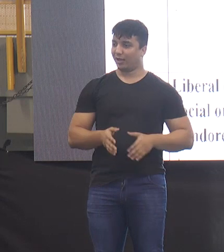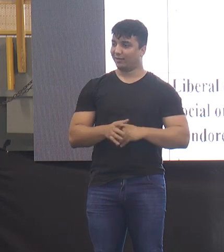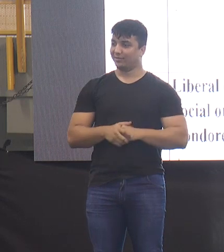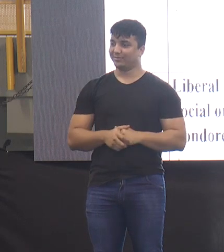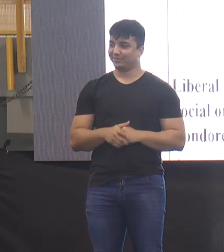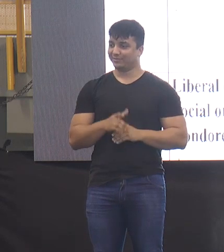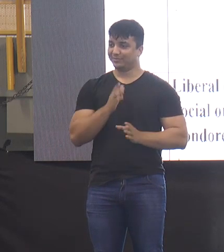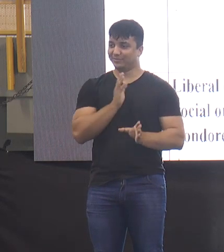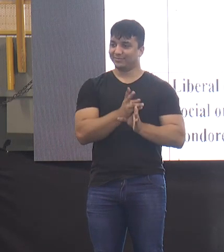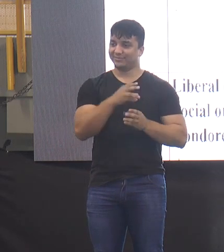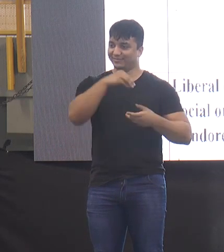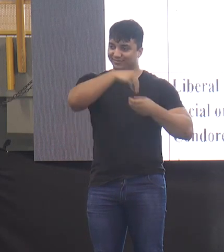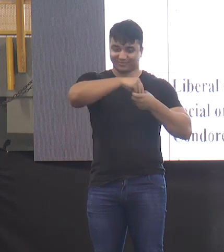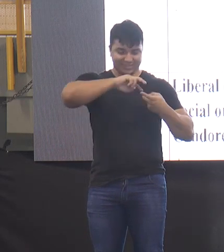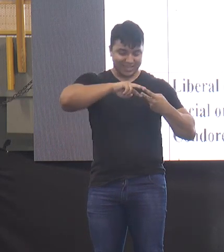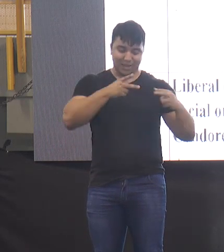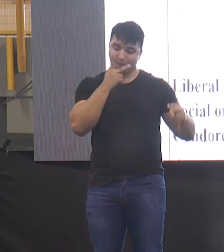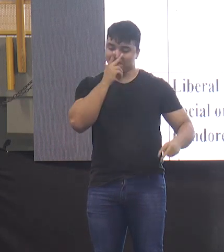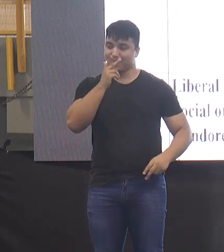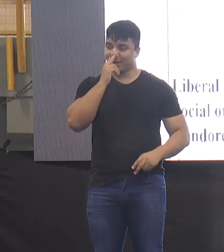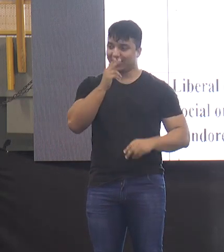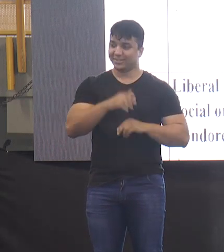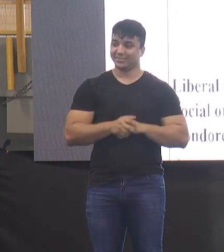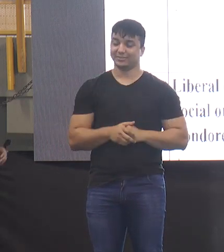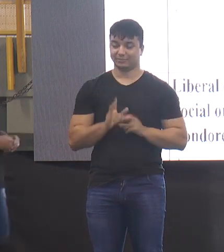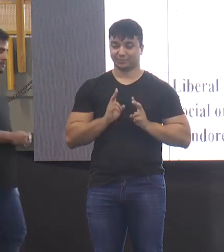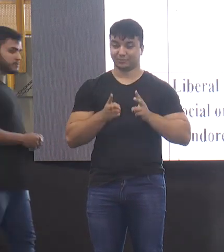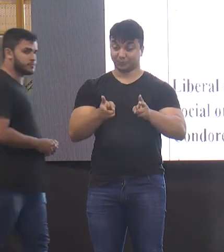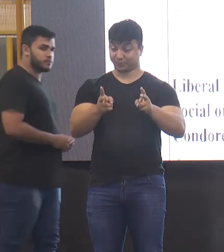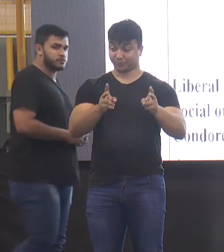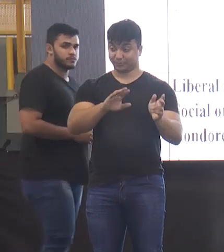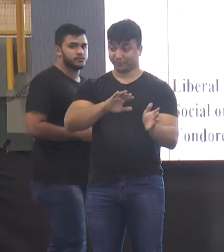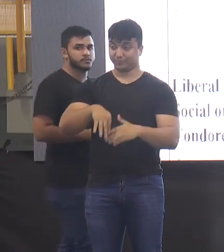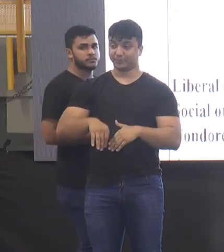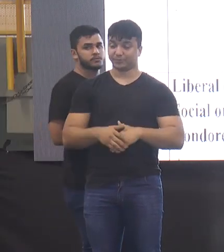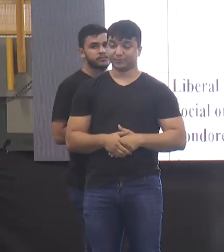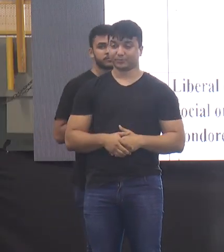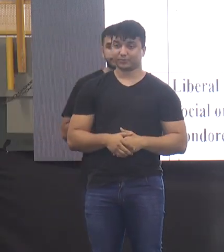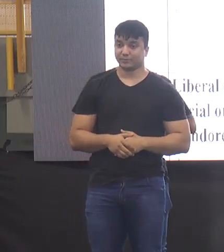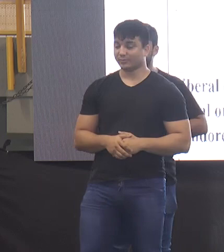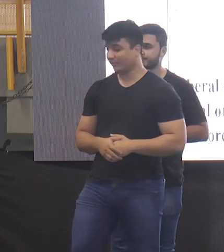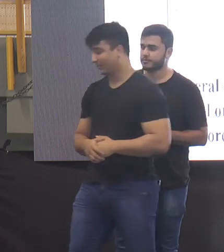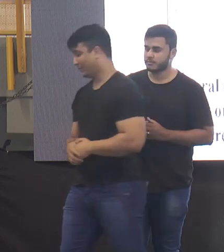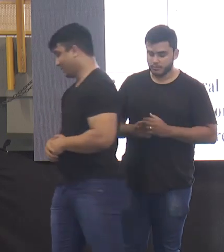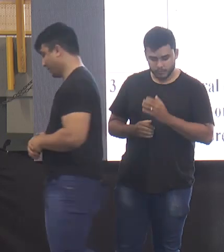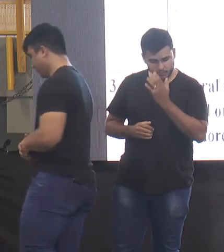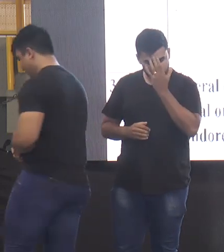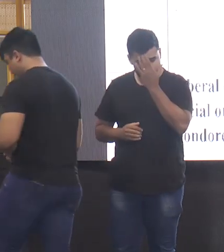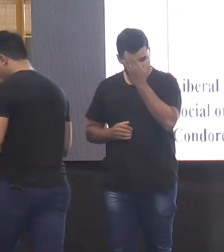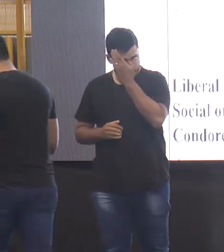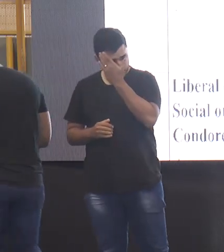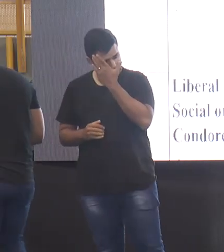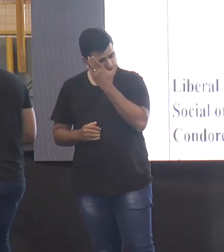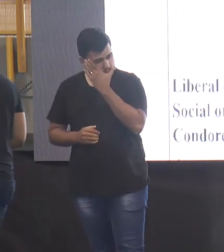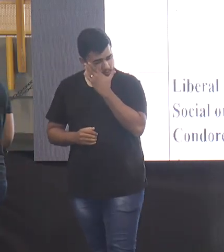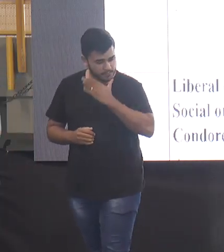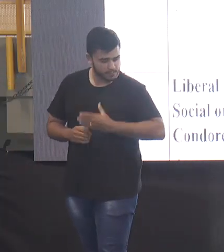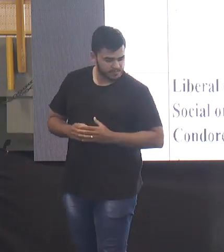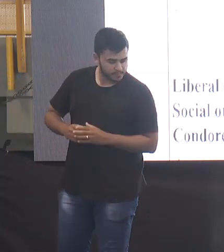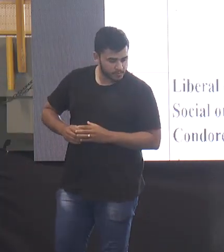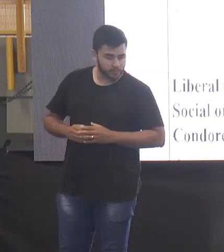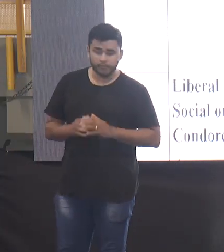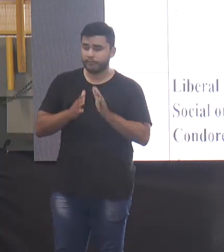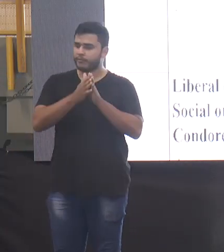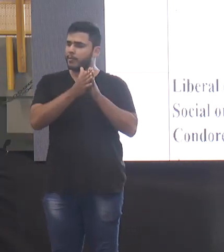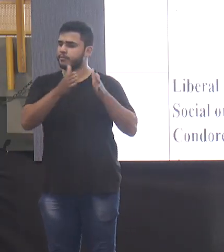estar inscritas no DNA, né? Mas vamos lá. Então a geração condoreira tinha